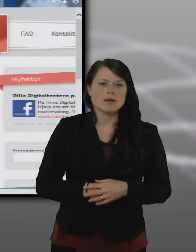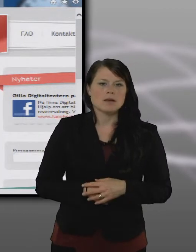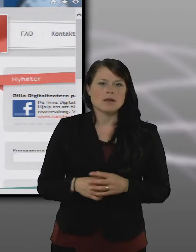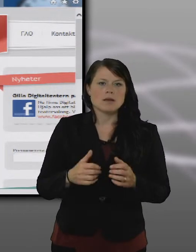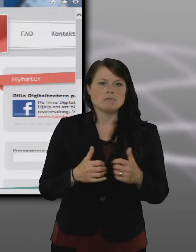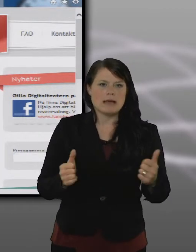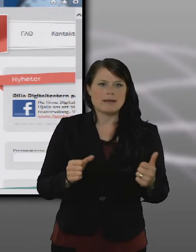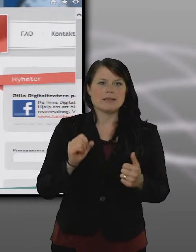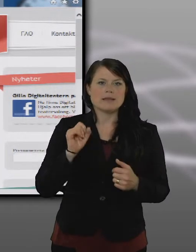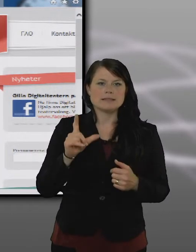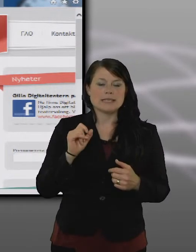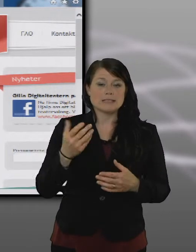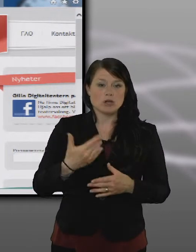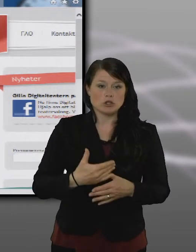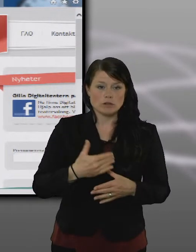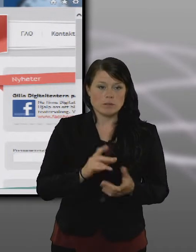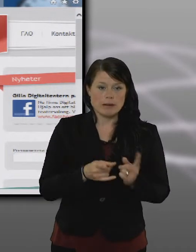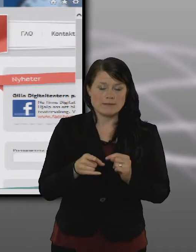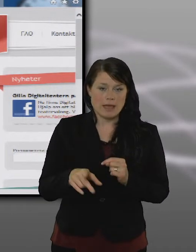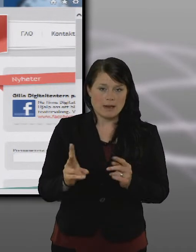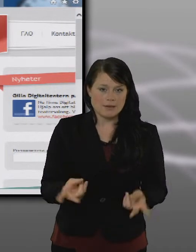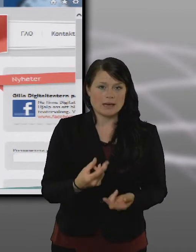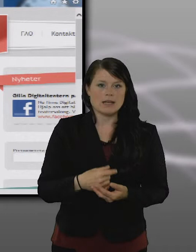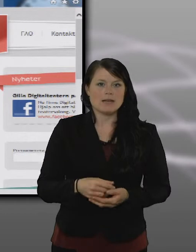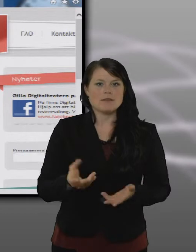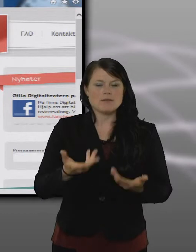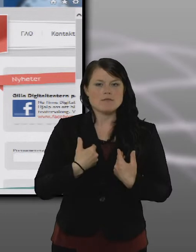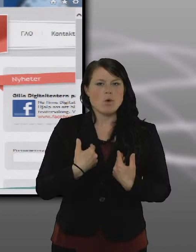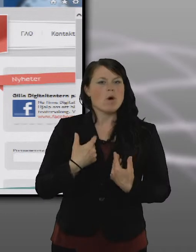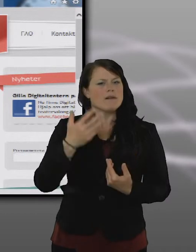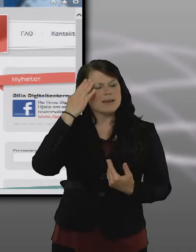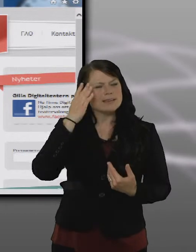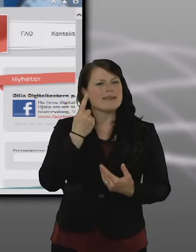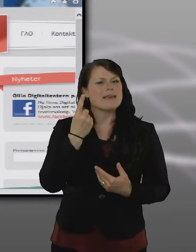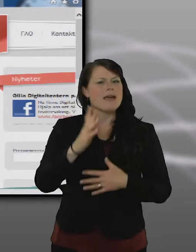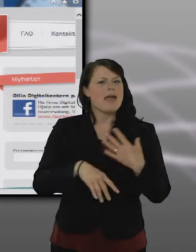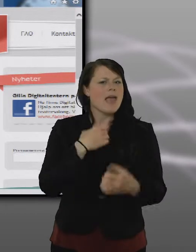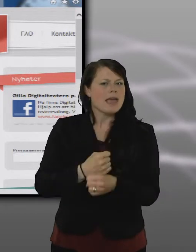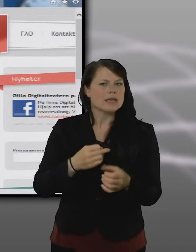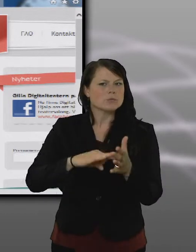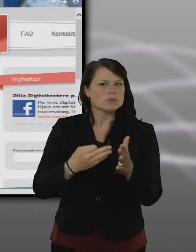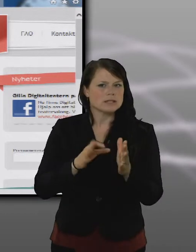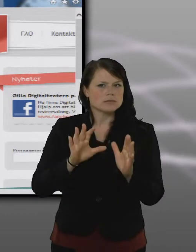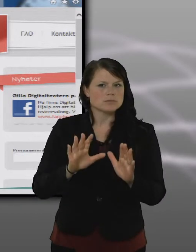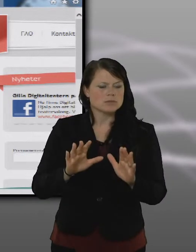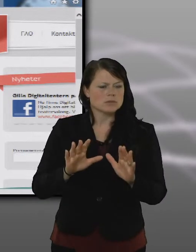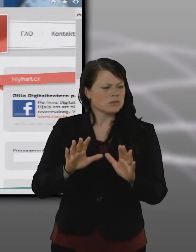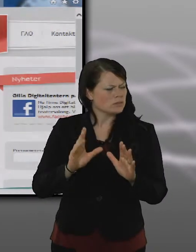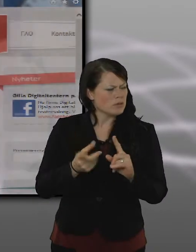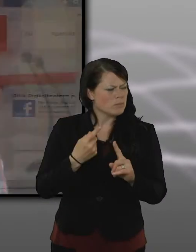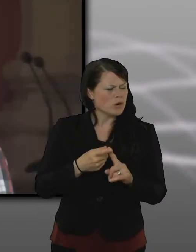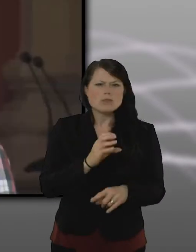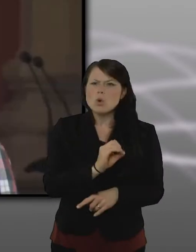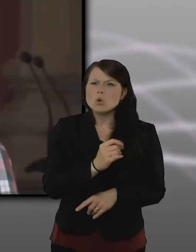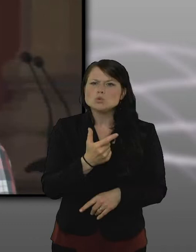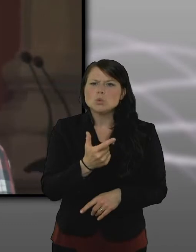Digitalteater blir det. Vi fick reda på ett engelskt projekt som också hade hållit på från, de började ungefär 07